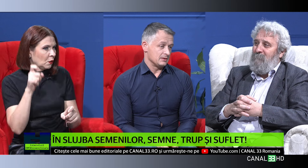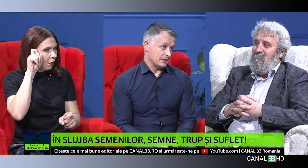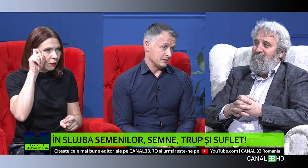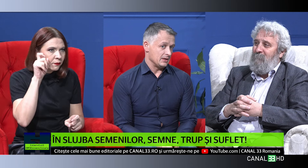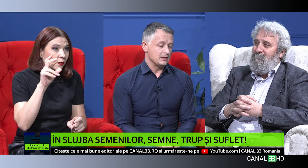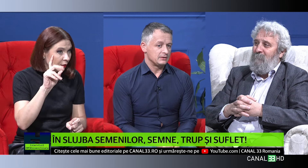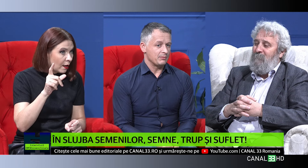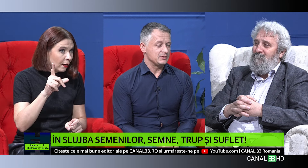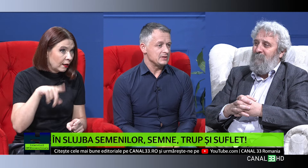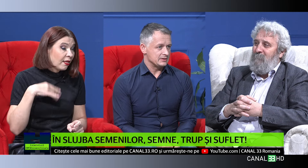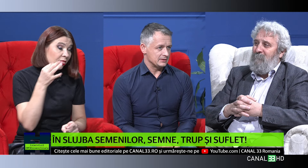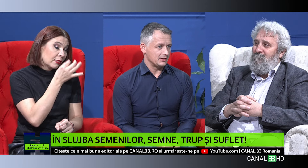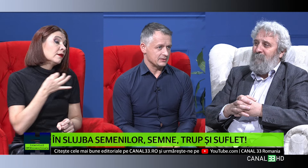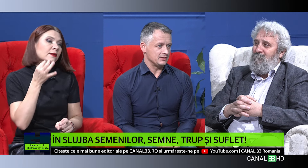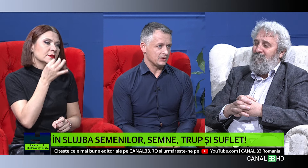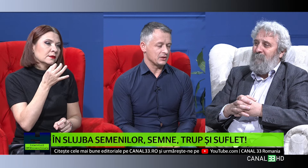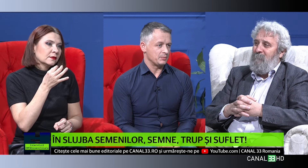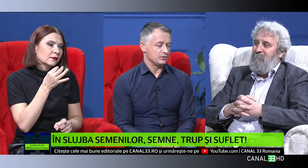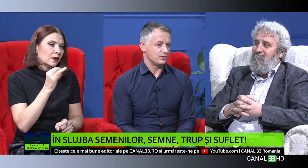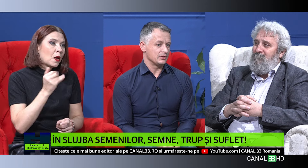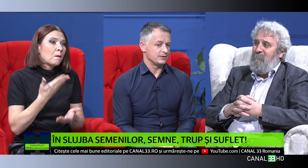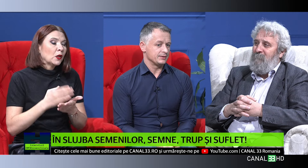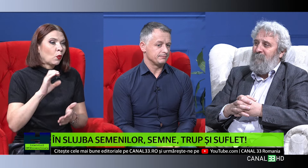Da, e cam trist, ca să zic așa, pentru că